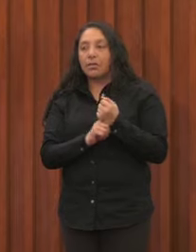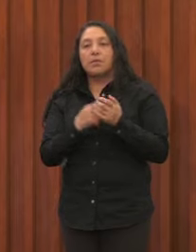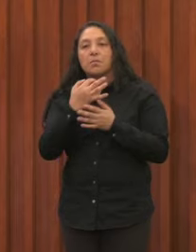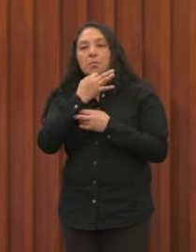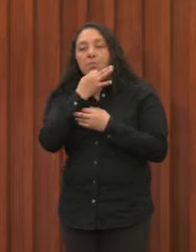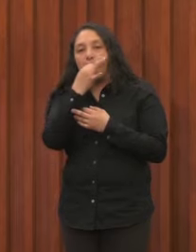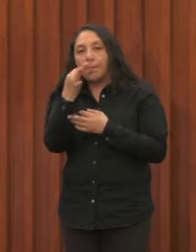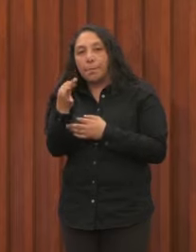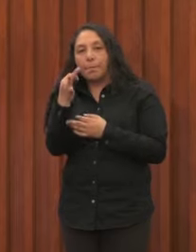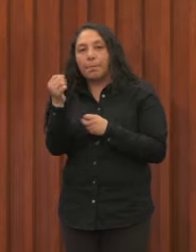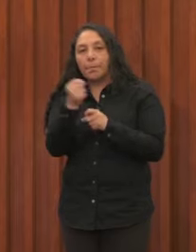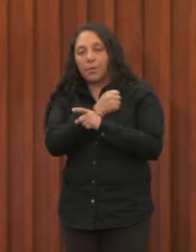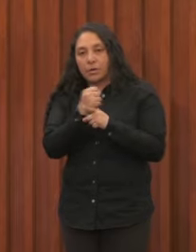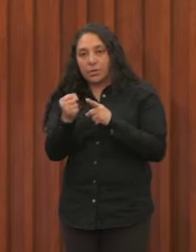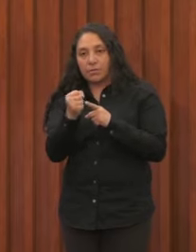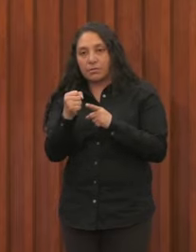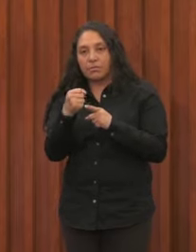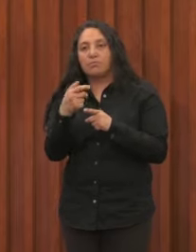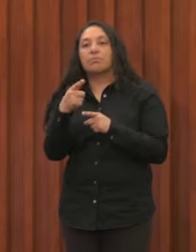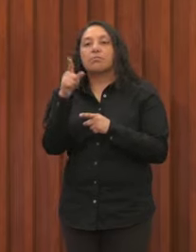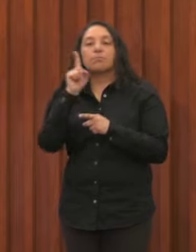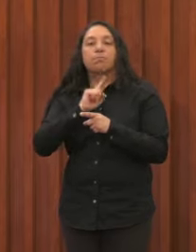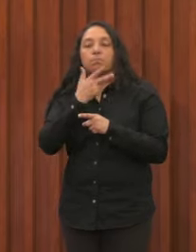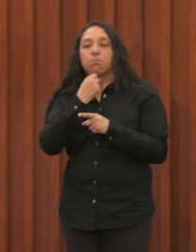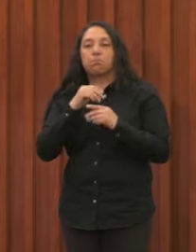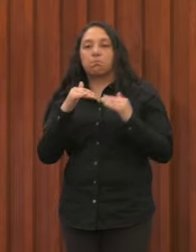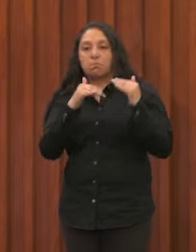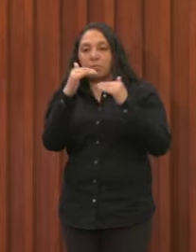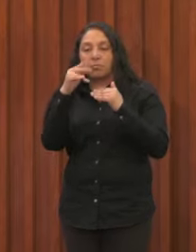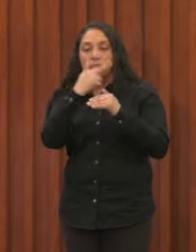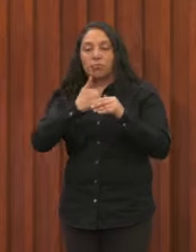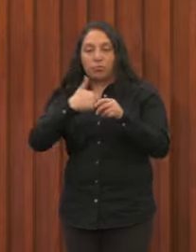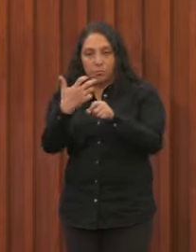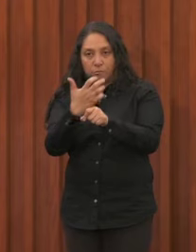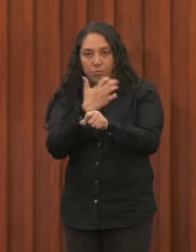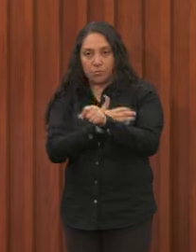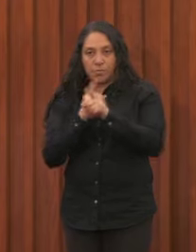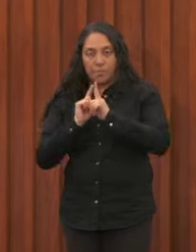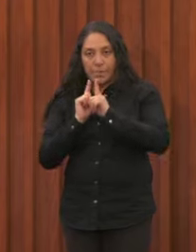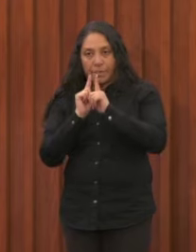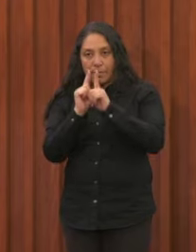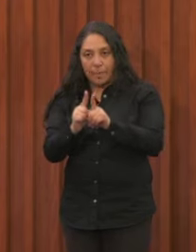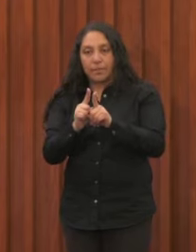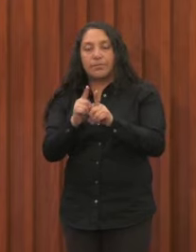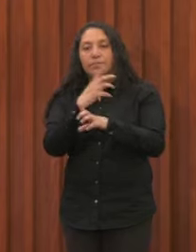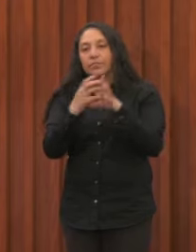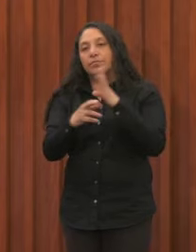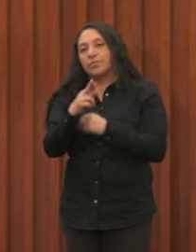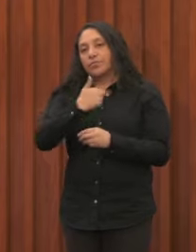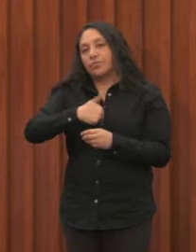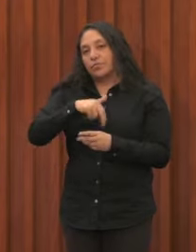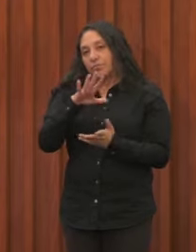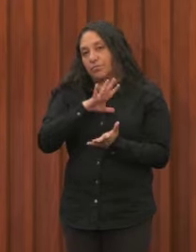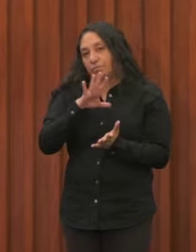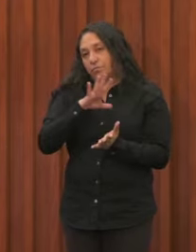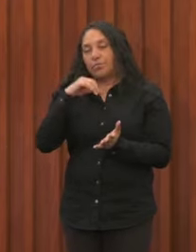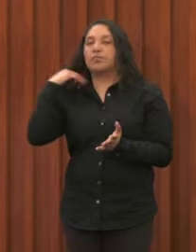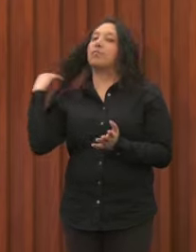México. Nosotros desde la comisión hemos venido acompañando en lo que nos toca esta alerta.